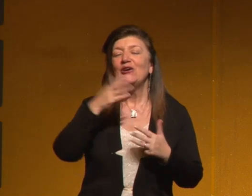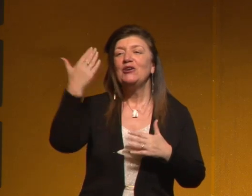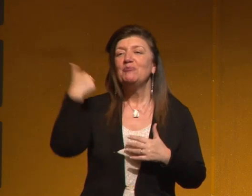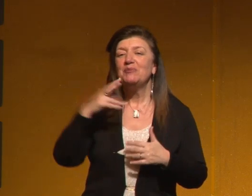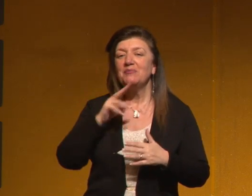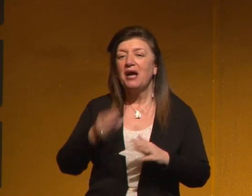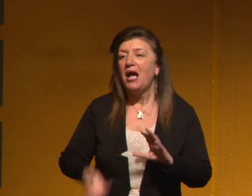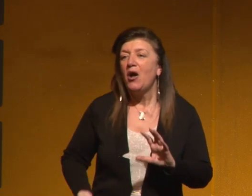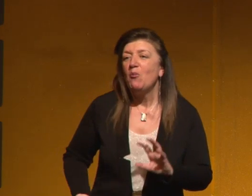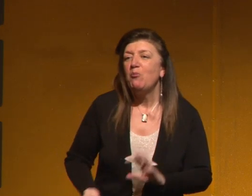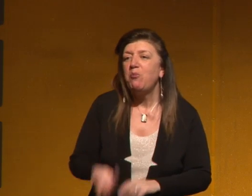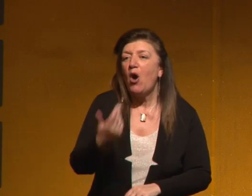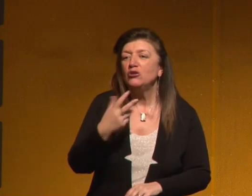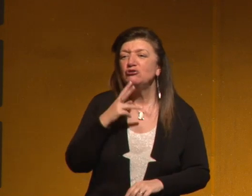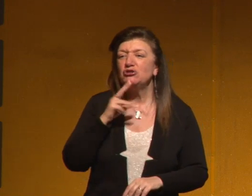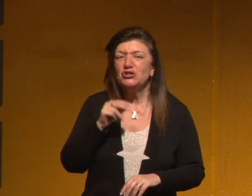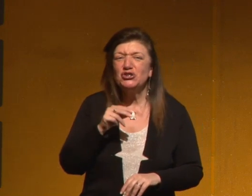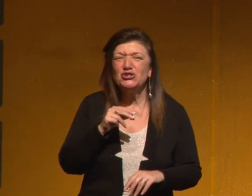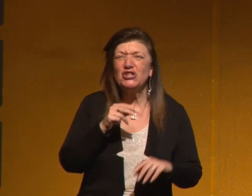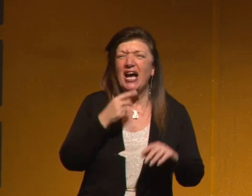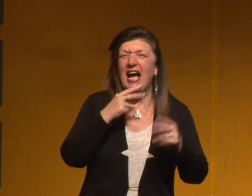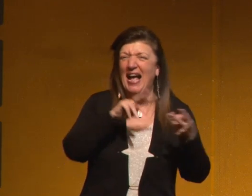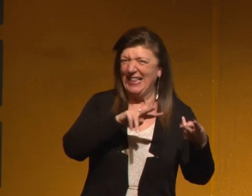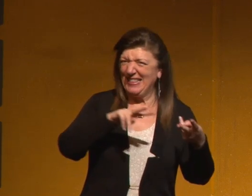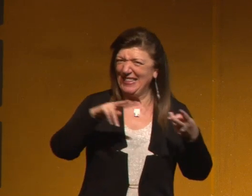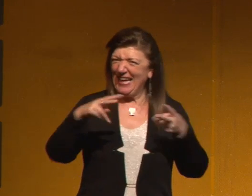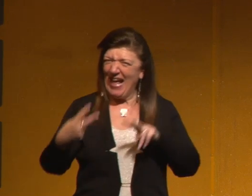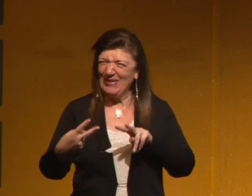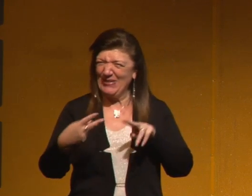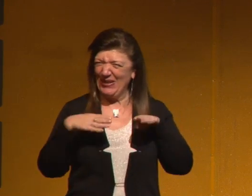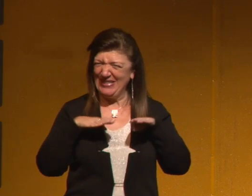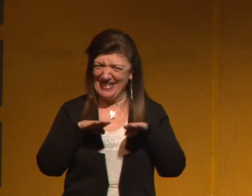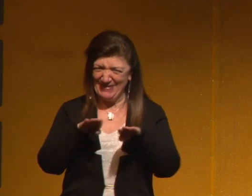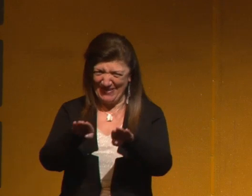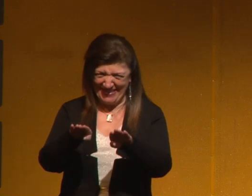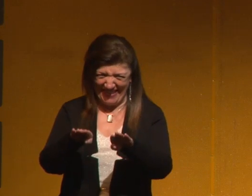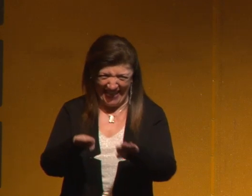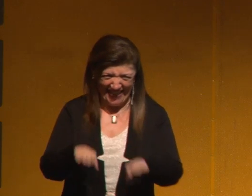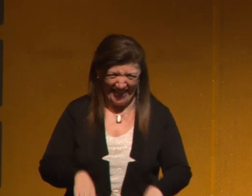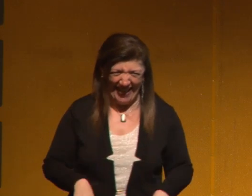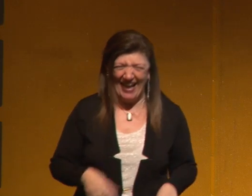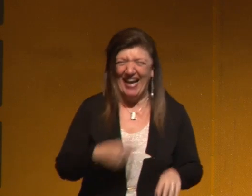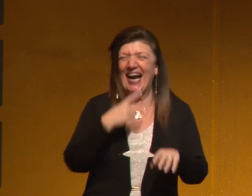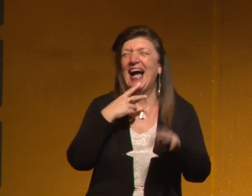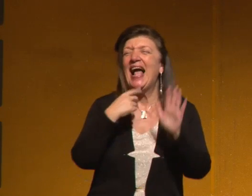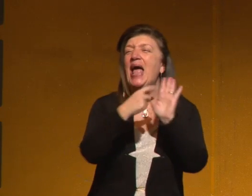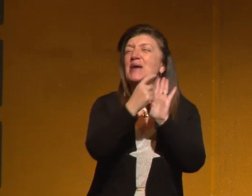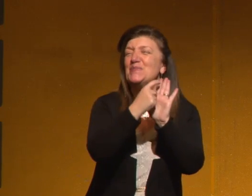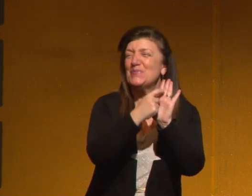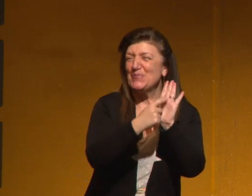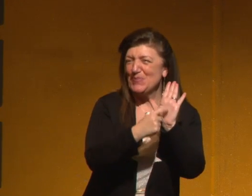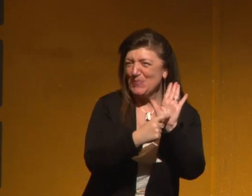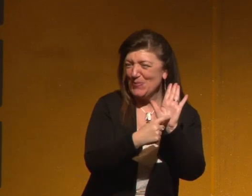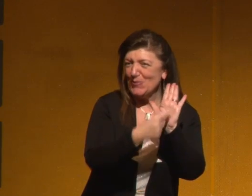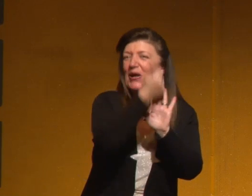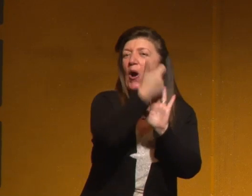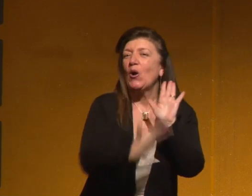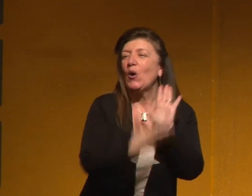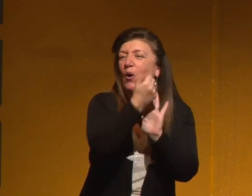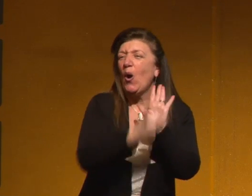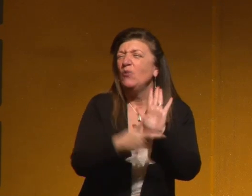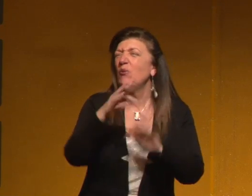qualche boccia su un forum cioè i pooh traduco in simultanea i punti si contano quando le bocce sono ferme